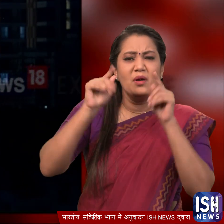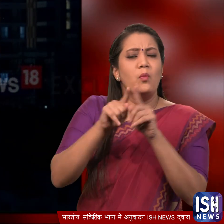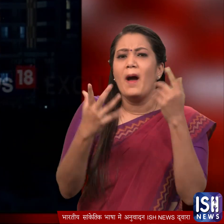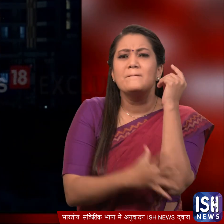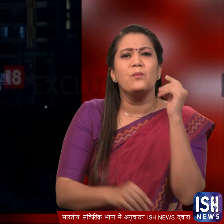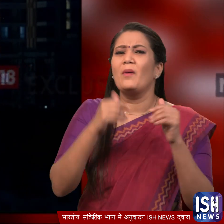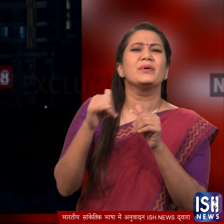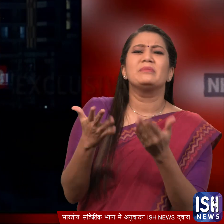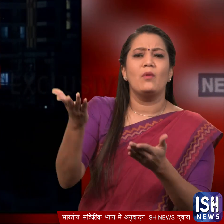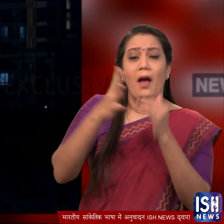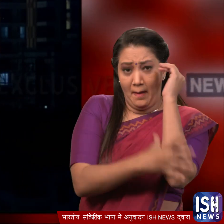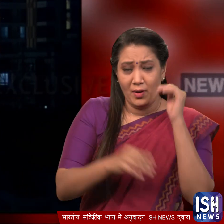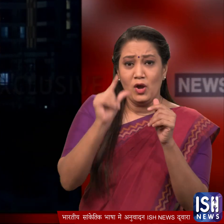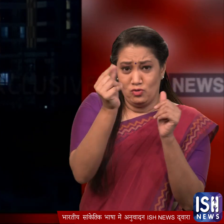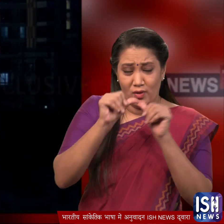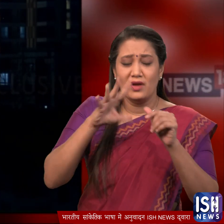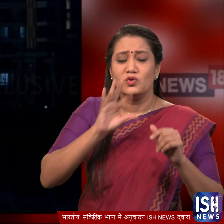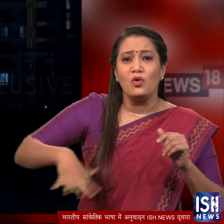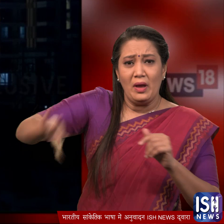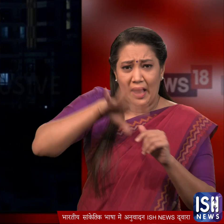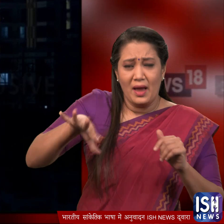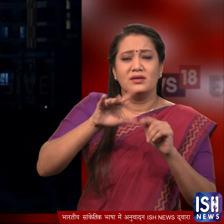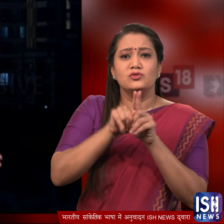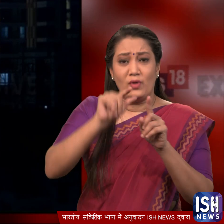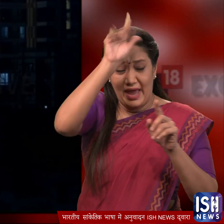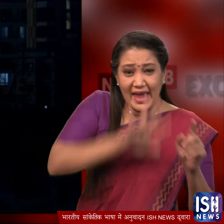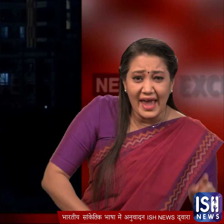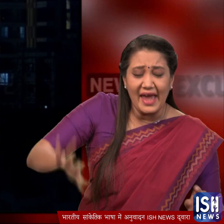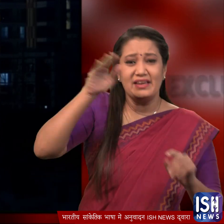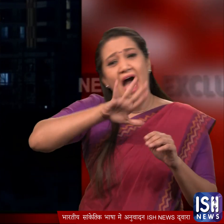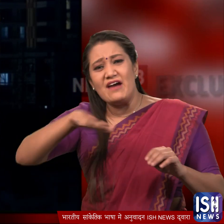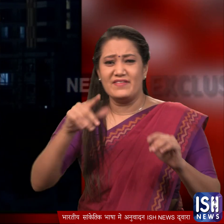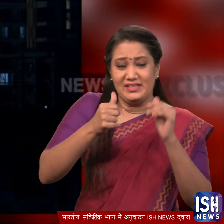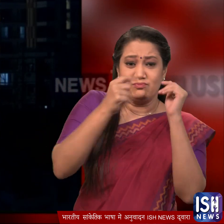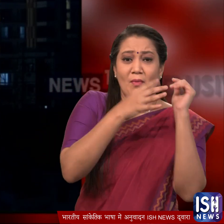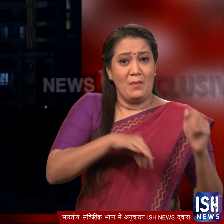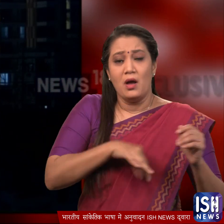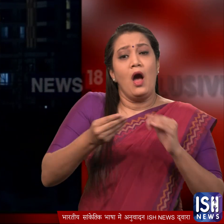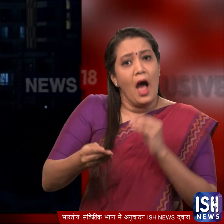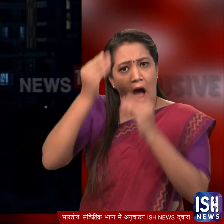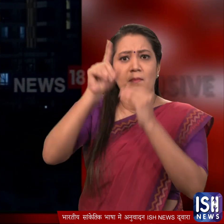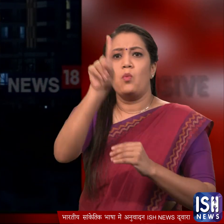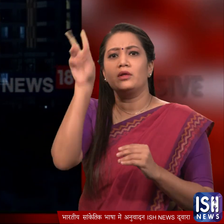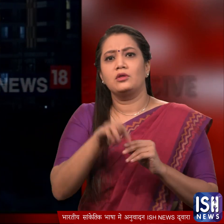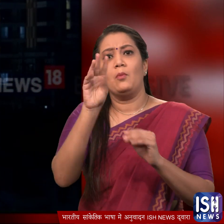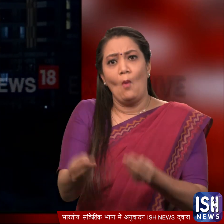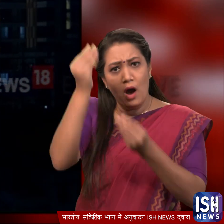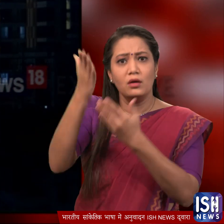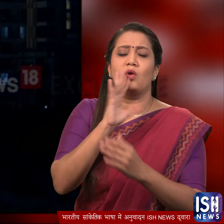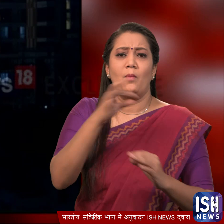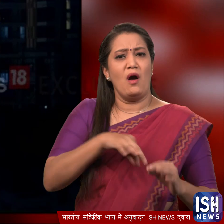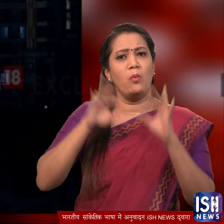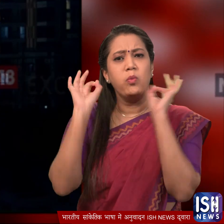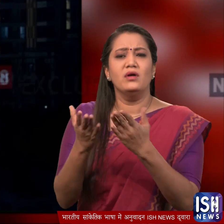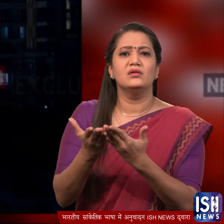गरीबी को भी जिम्मेदार नहीं ठहराया जा सकता, क्योंकि उत्तराखंड में लोगों की आमदनी देश की औसत से करीब 1/3 ज्यादा है। उसके बाद भी